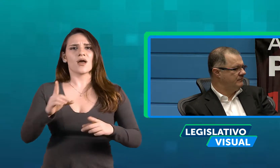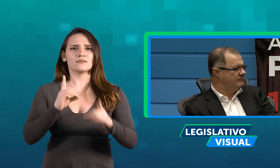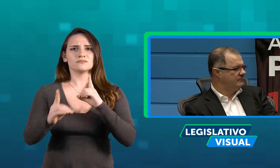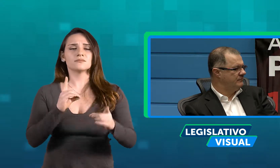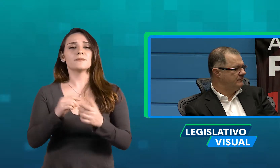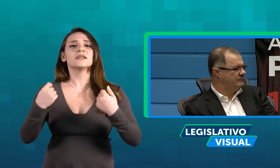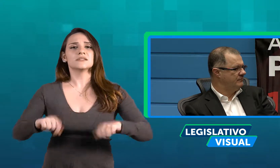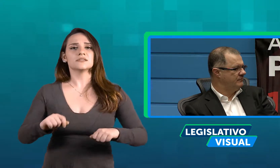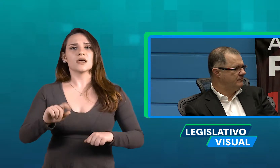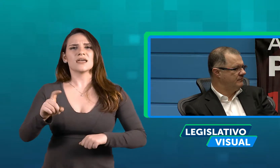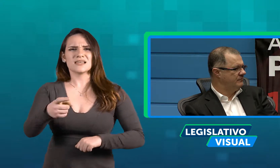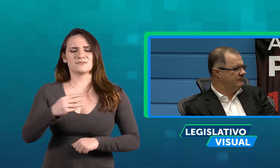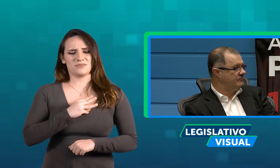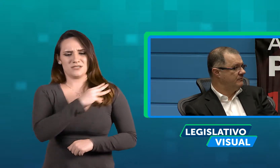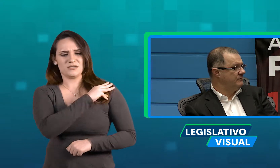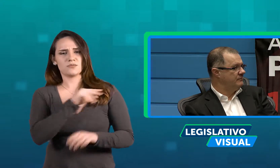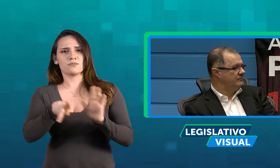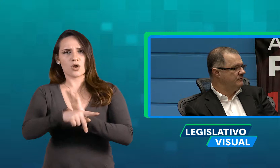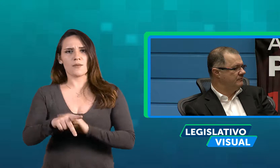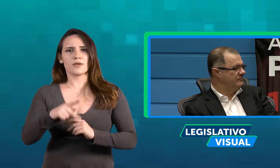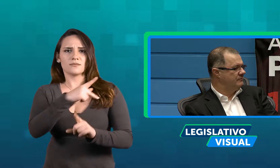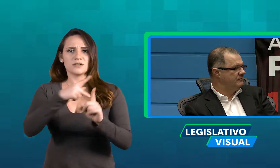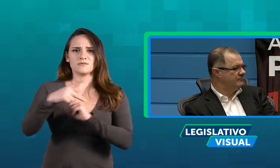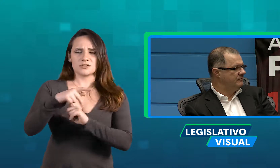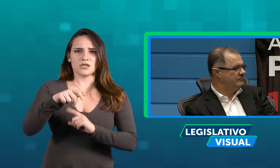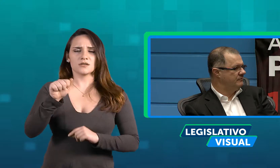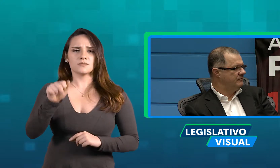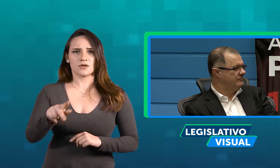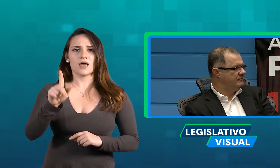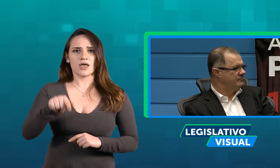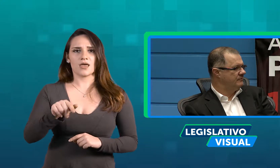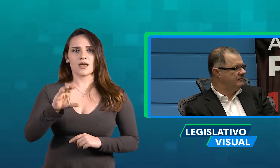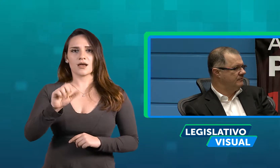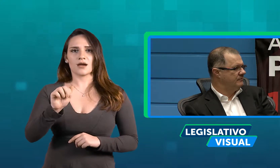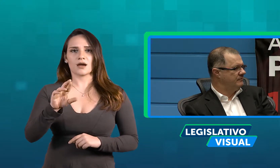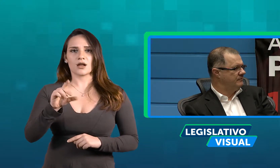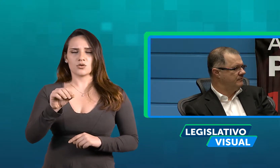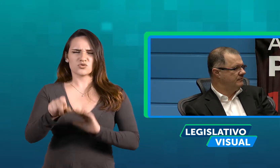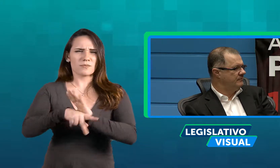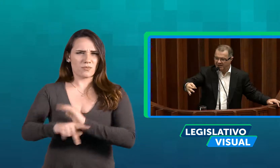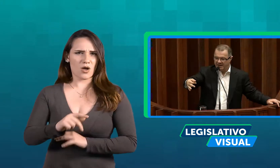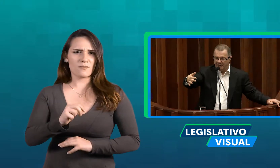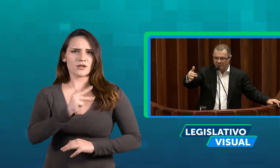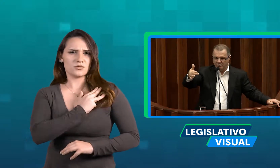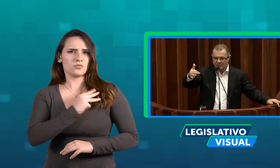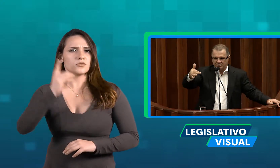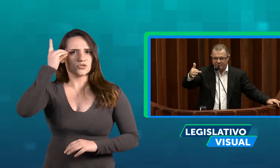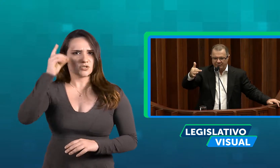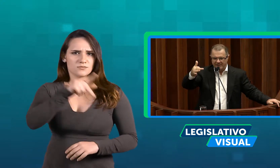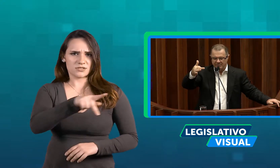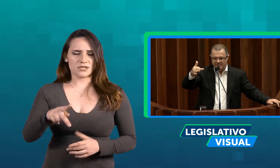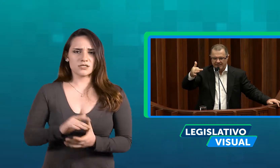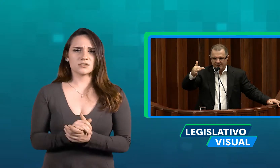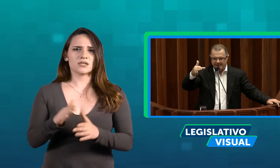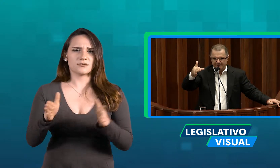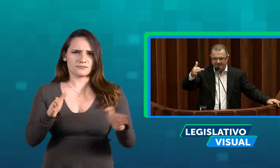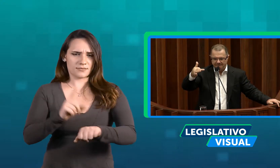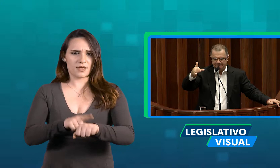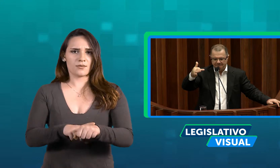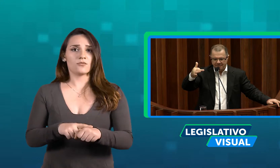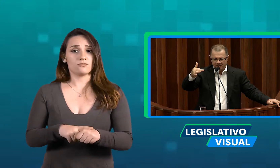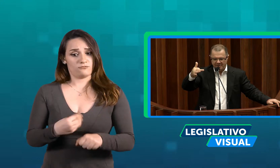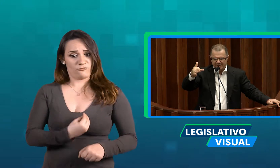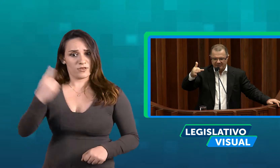é o ex-ministro da Previdência Social dos governos Lula e Dilma, Carlos Gabas, que veio a Campo Grande para participar